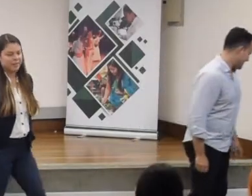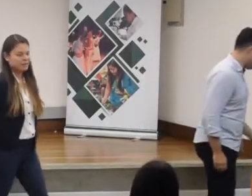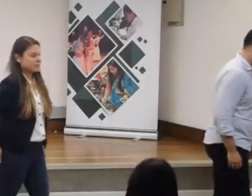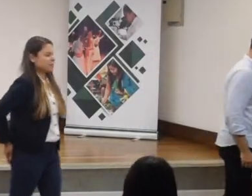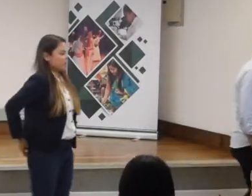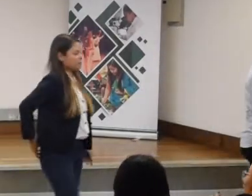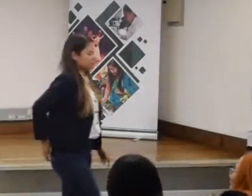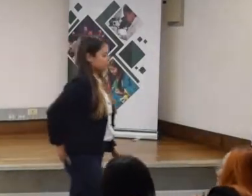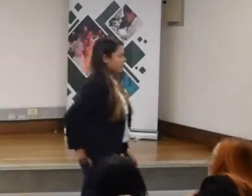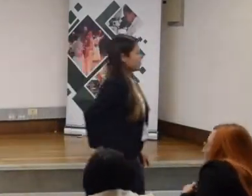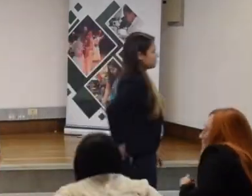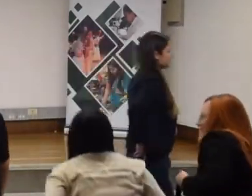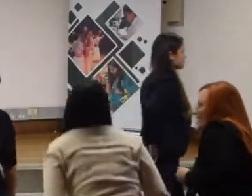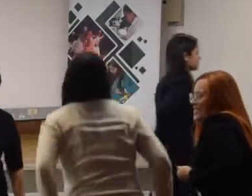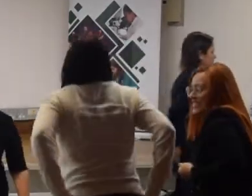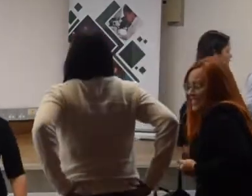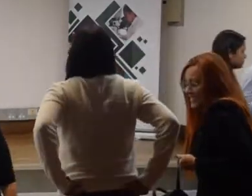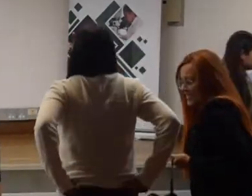Gracias.